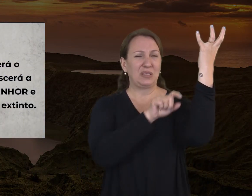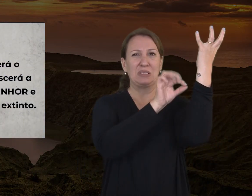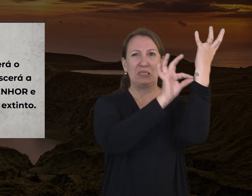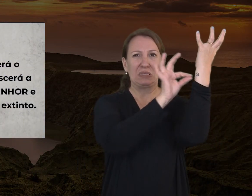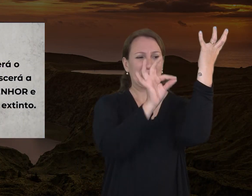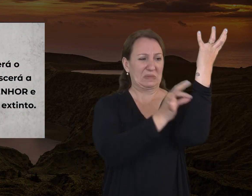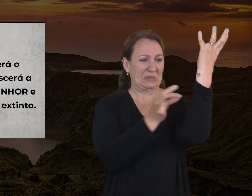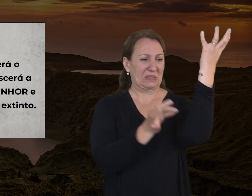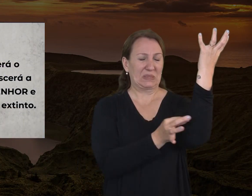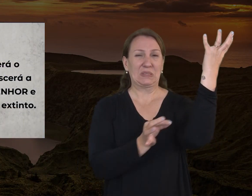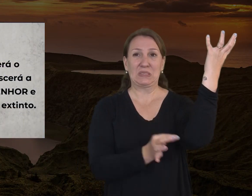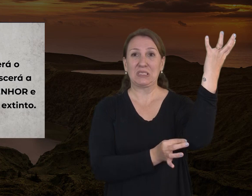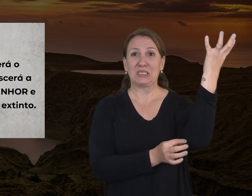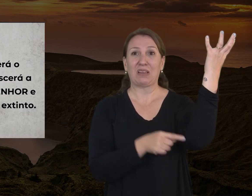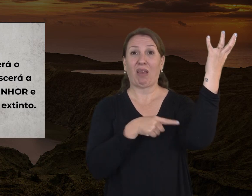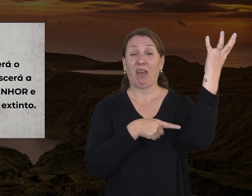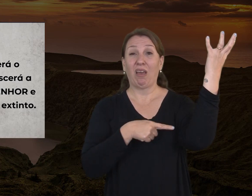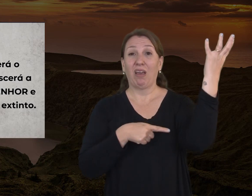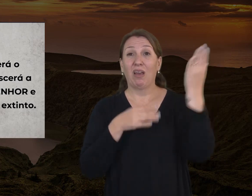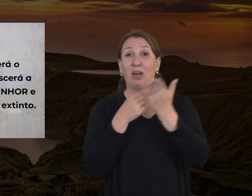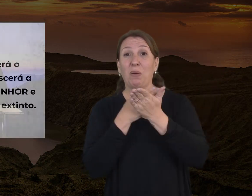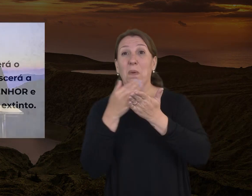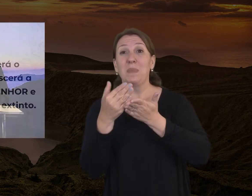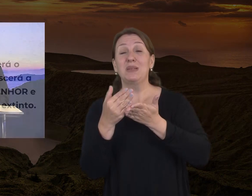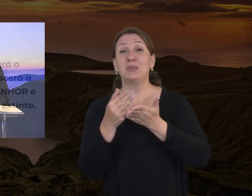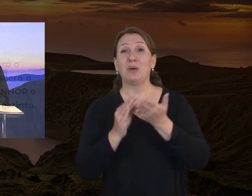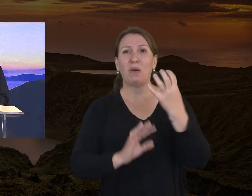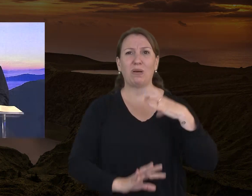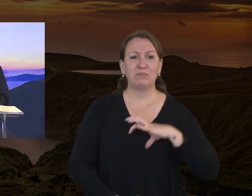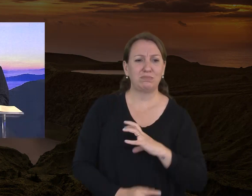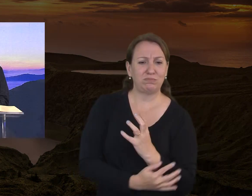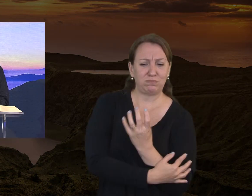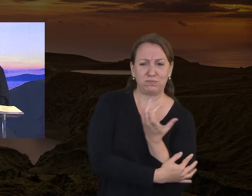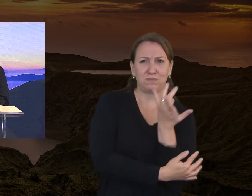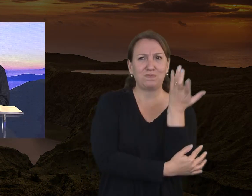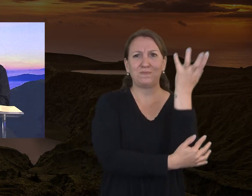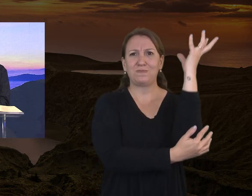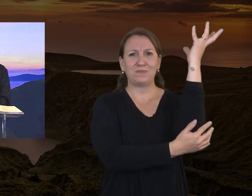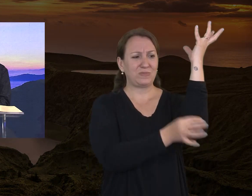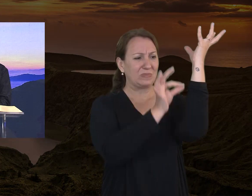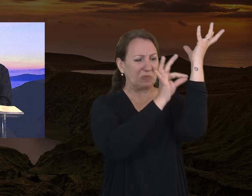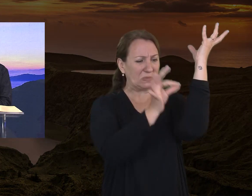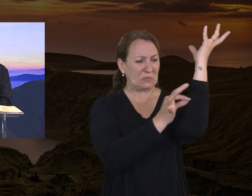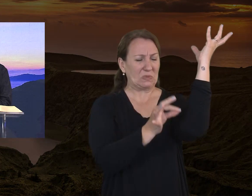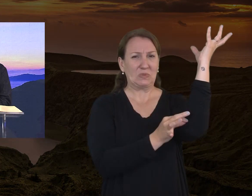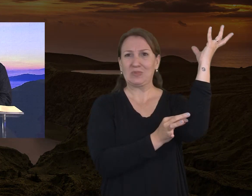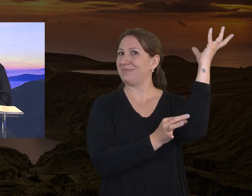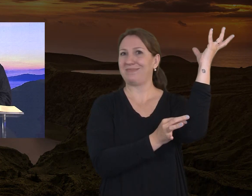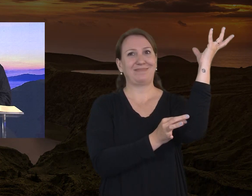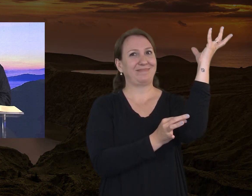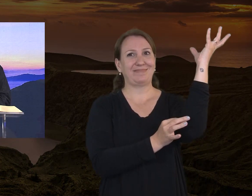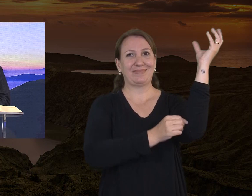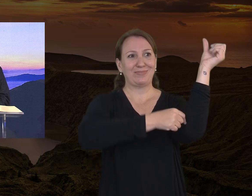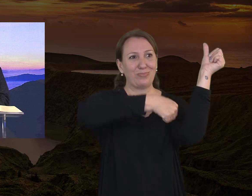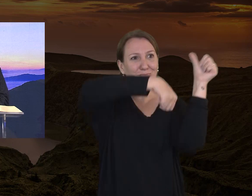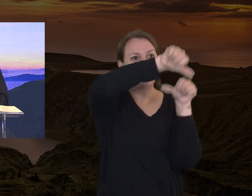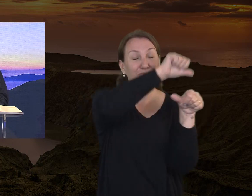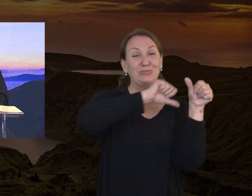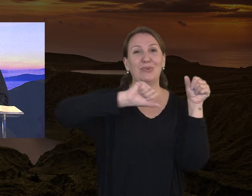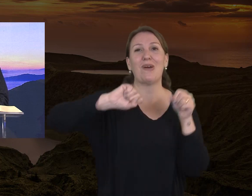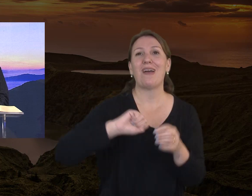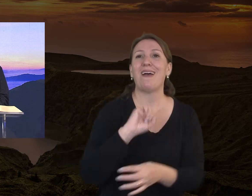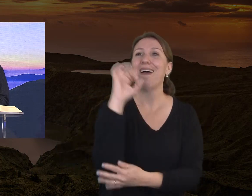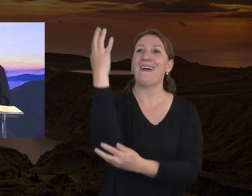O espinheiro começou a crescer aqui na terra por causa da maldição do homem. Em lugar do espinheiro, crescerá o